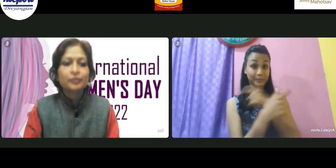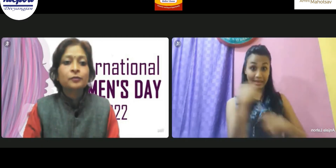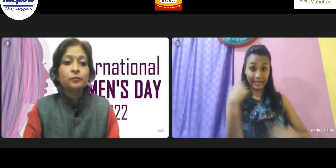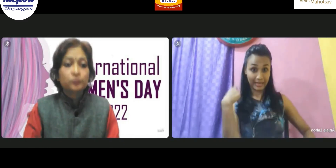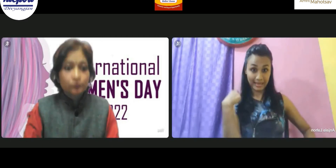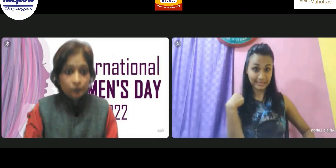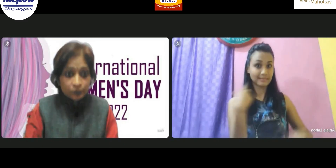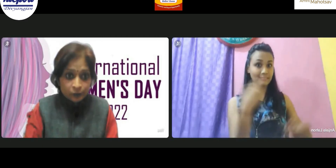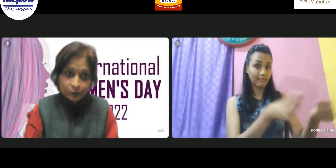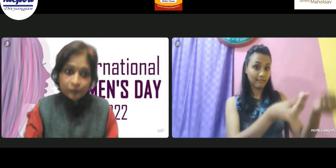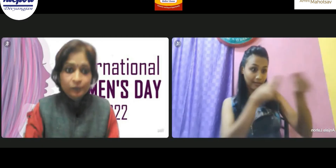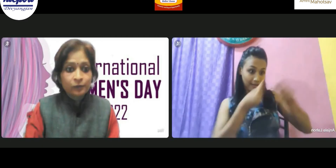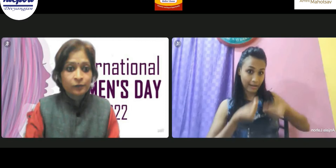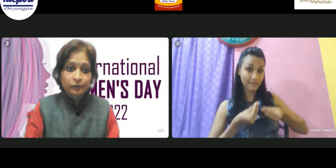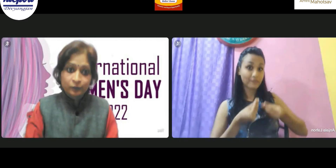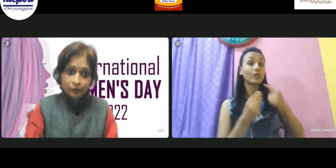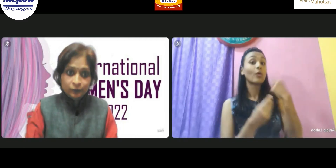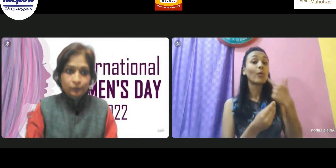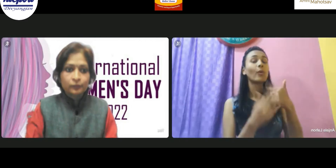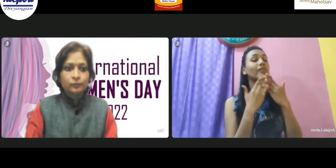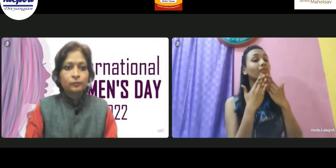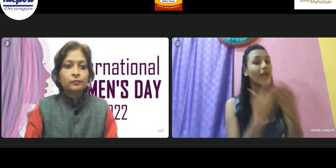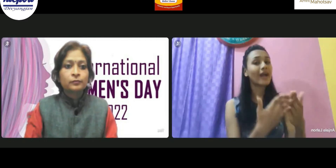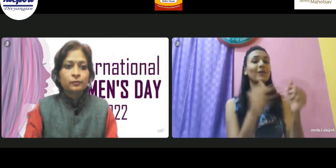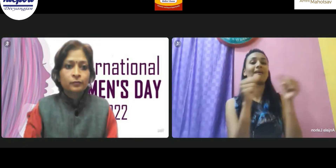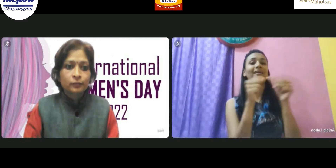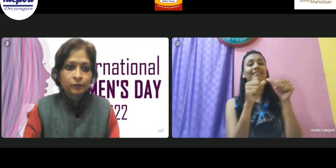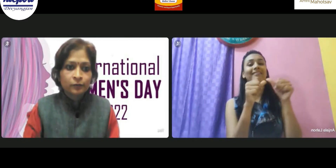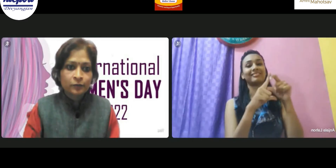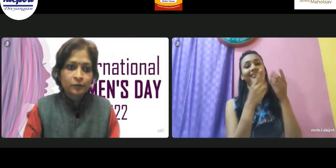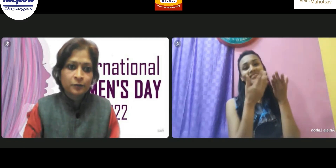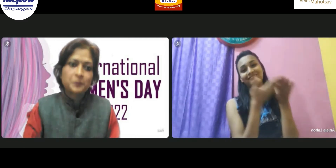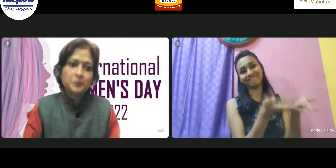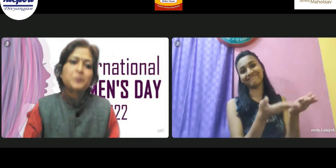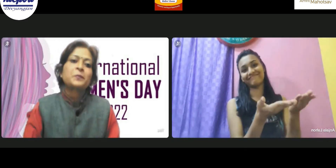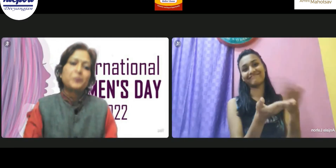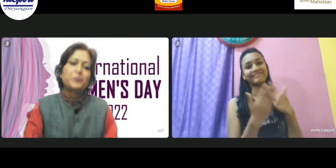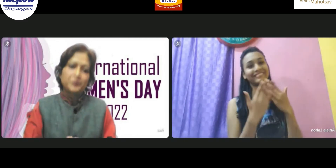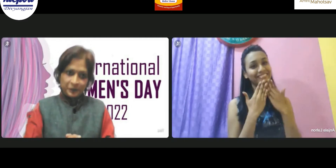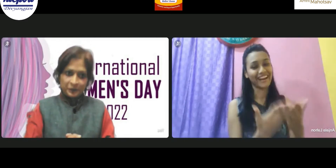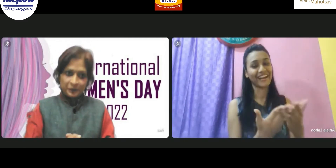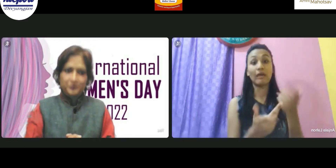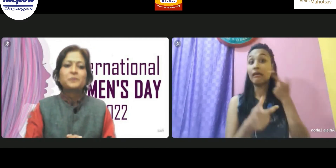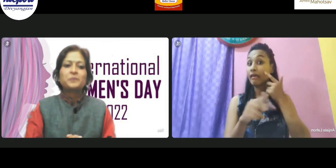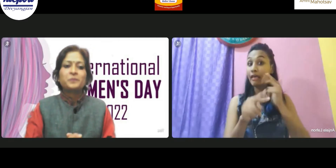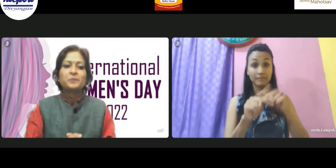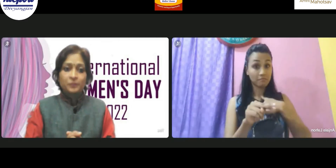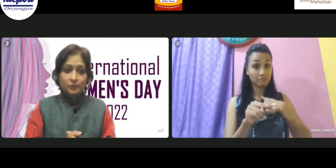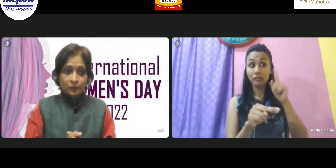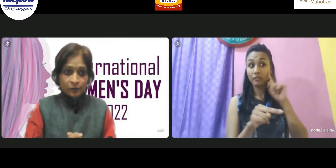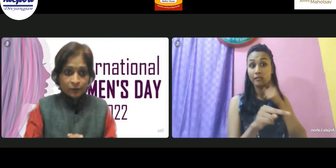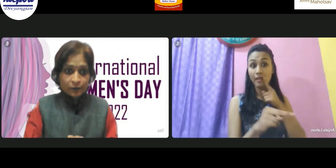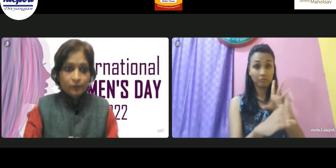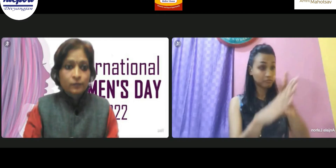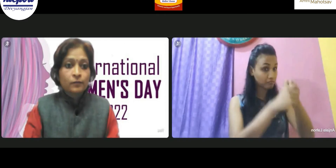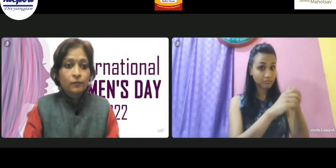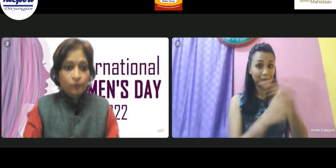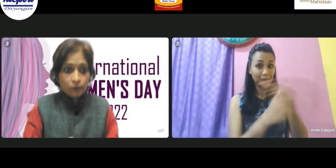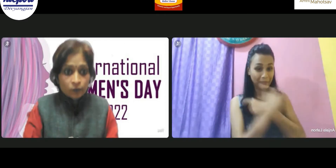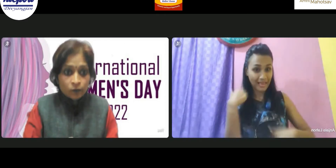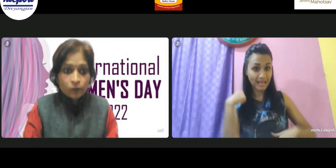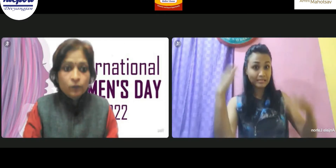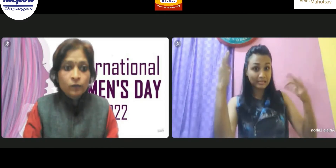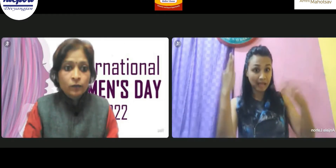नेटवर्क इशू हो गया था। ठीक है, तो ये ब्यूटी पेजेंट जो मुझे मिला, उसके लिए मैं असम एसोसिएशन ऑफ द डेफ